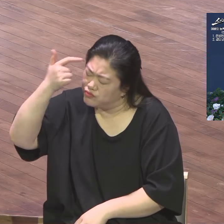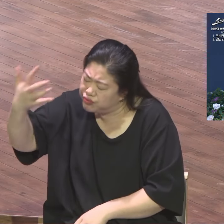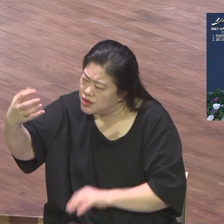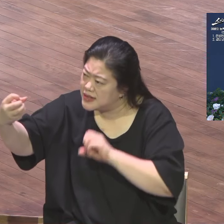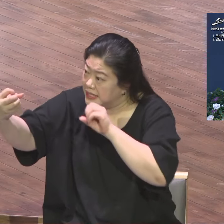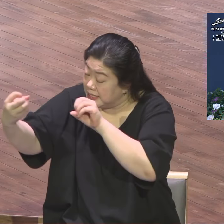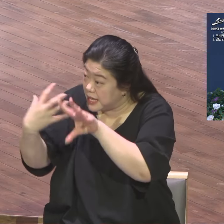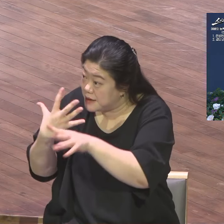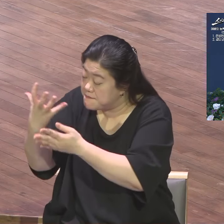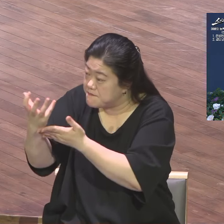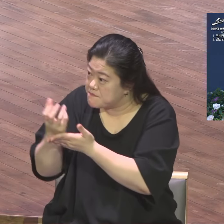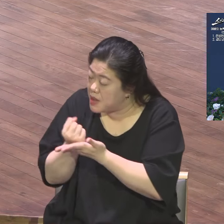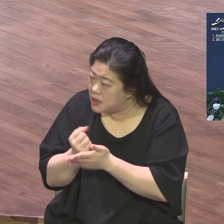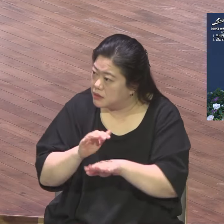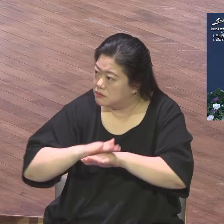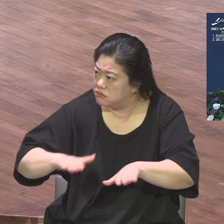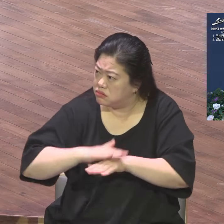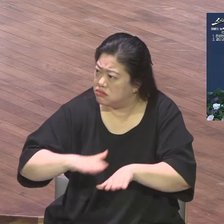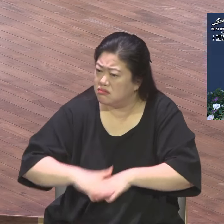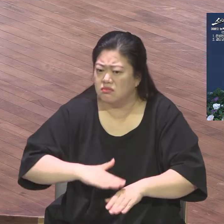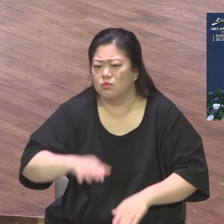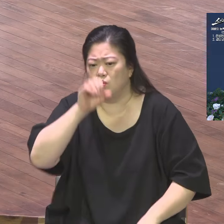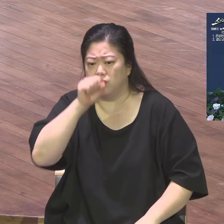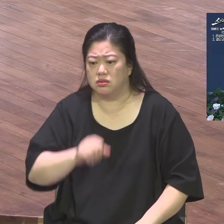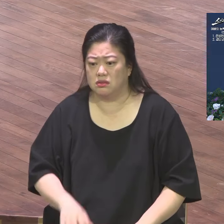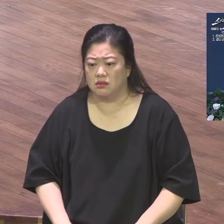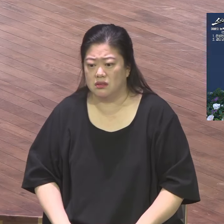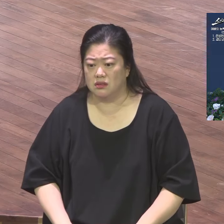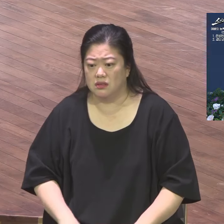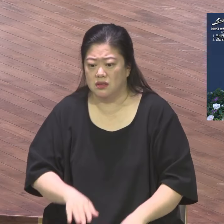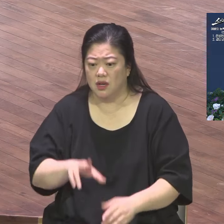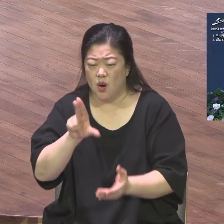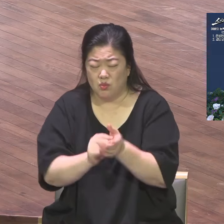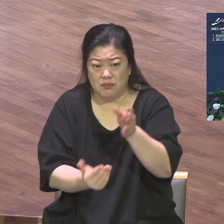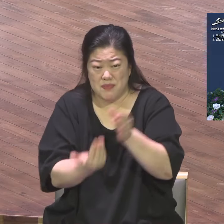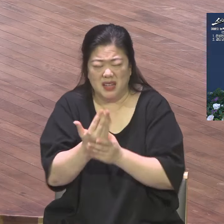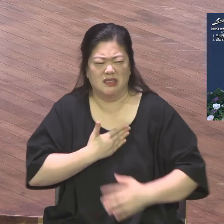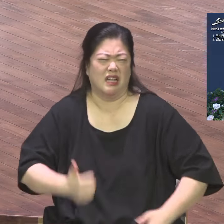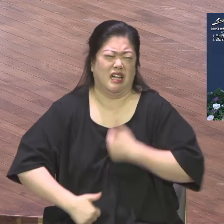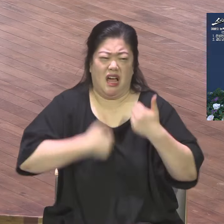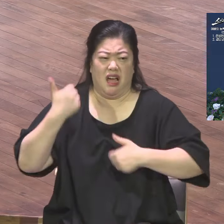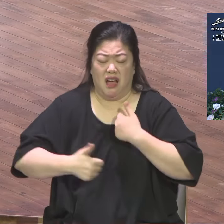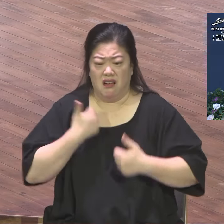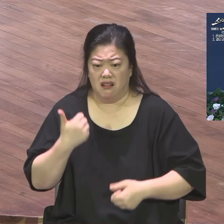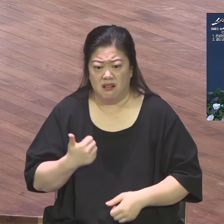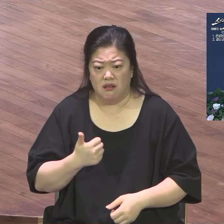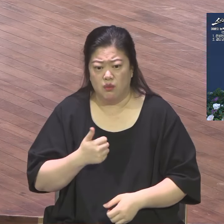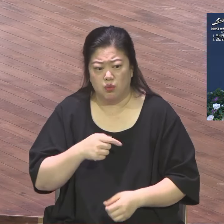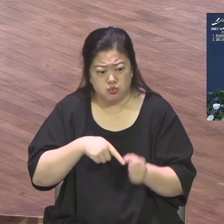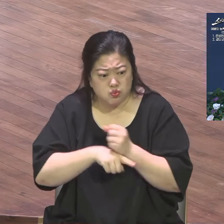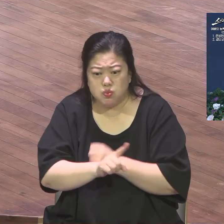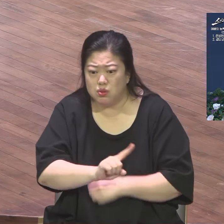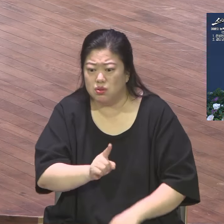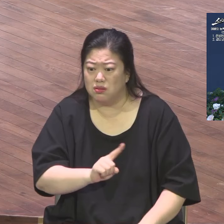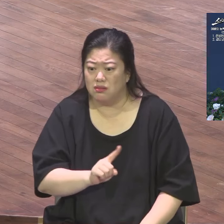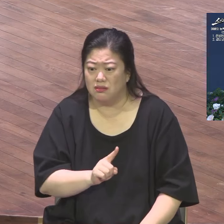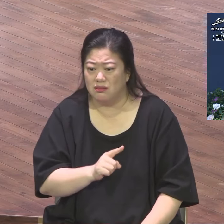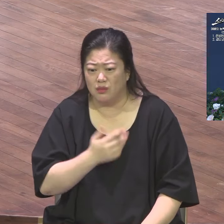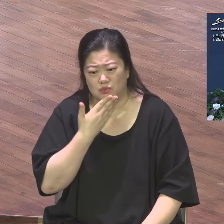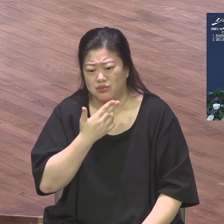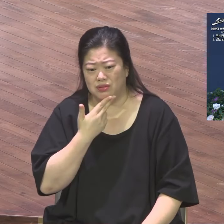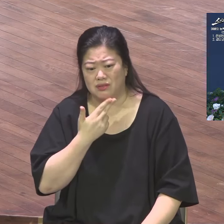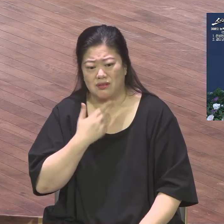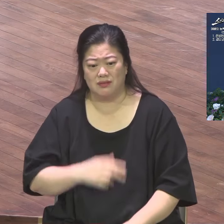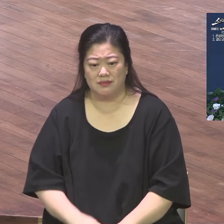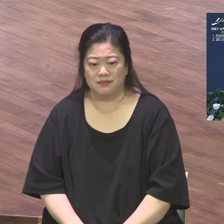영원하게 예배자로 강단 말씀을 삶 속에 적용하면 끝나요. 영적 영향력을 입히는 자리로 하나님께